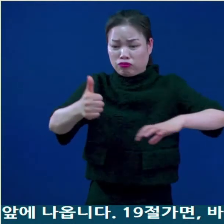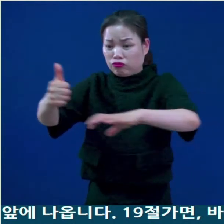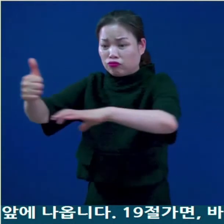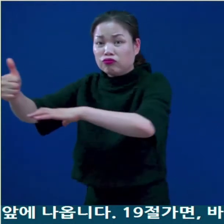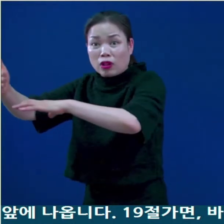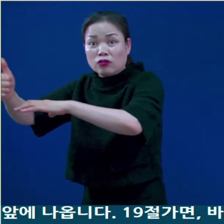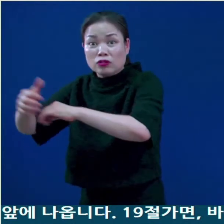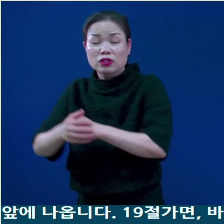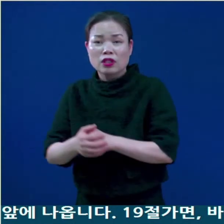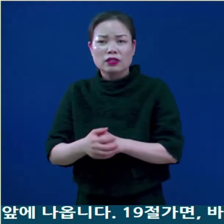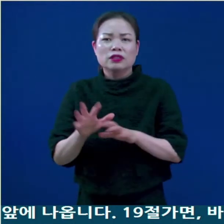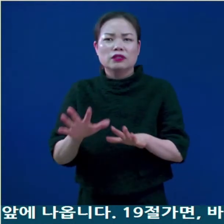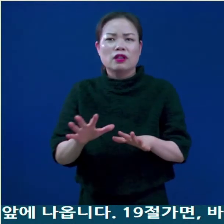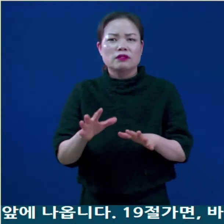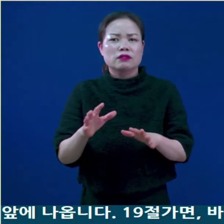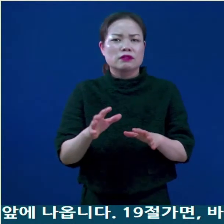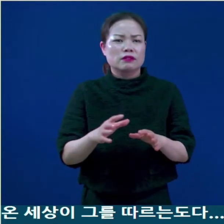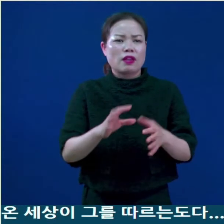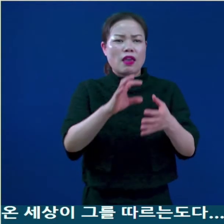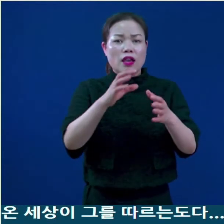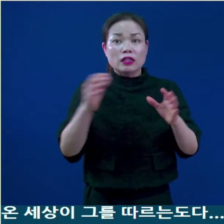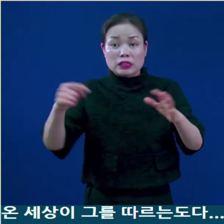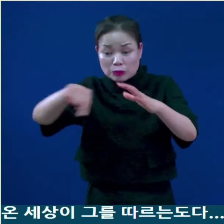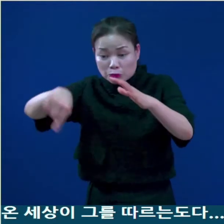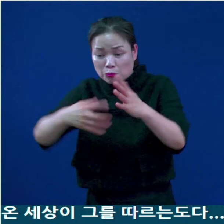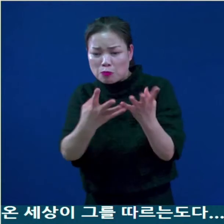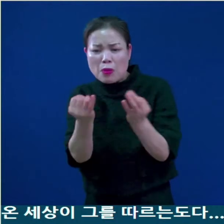이제는 헬라인까지 포함되어 있어요.